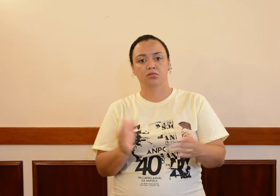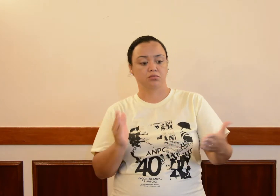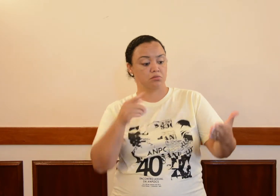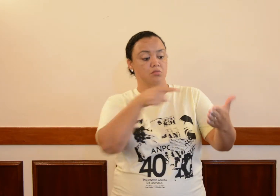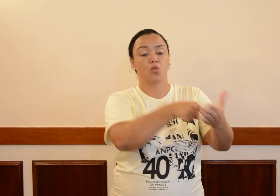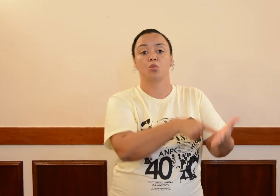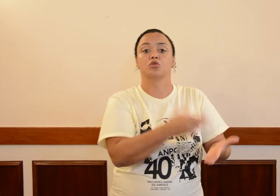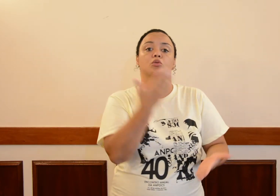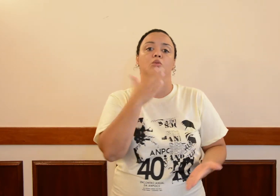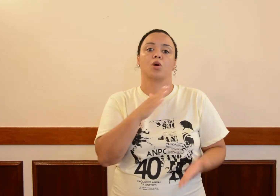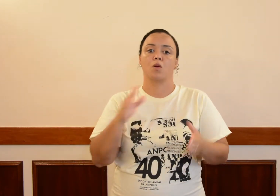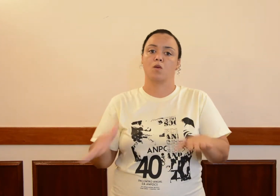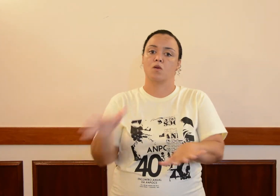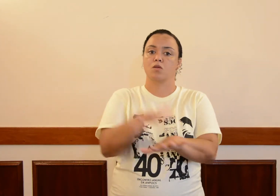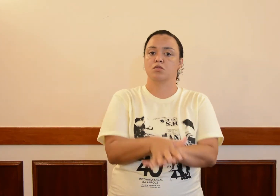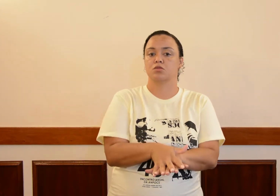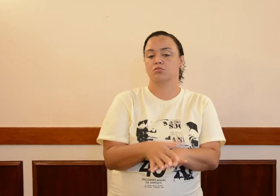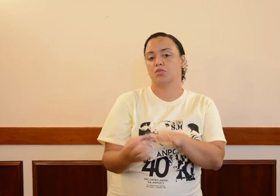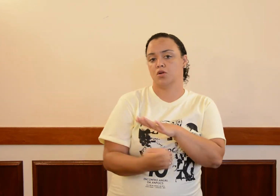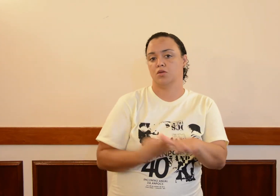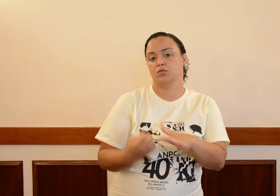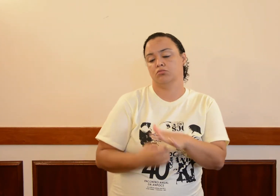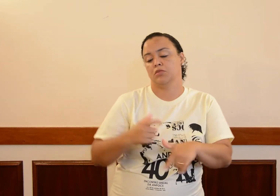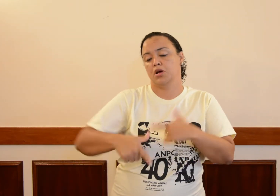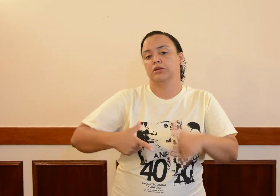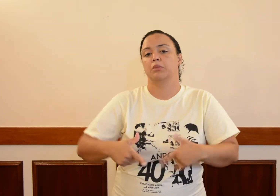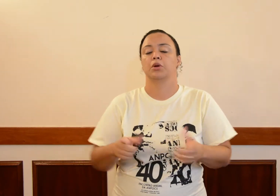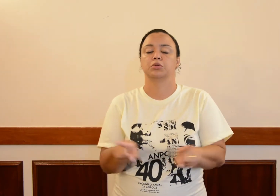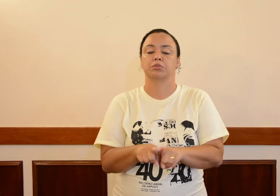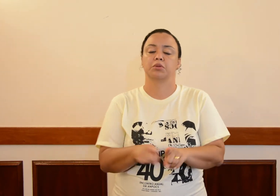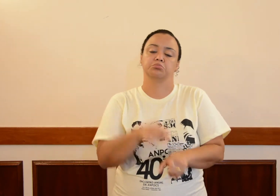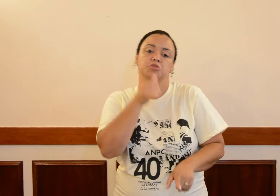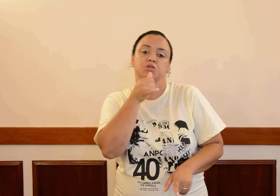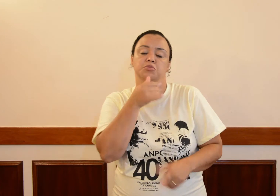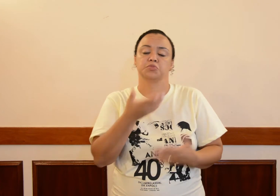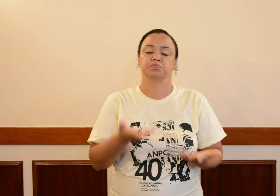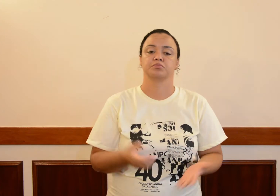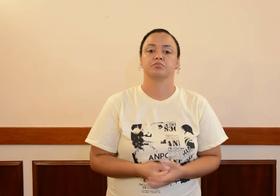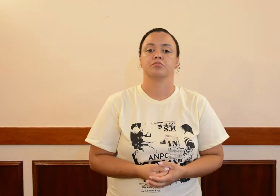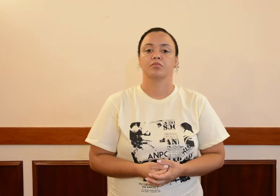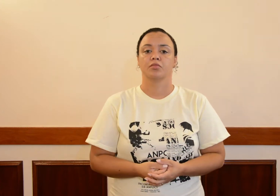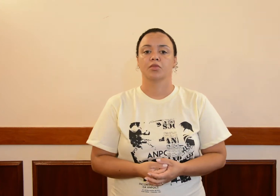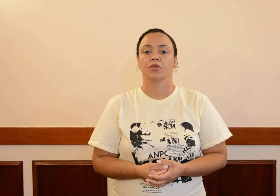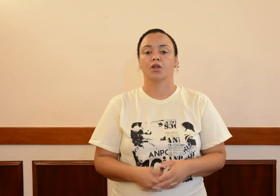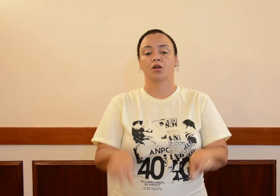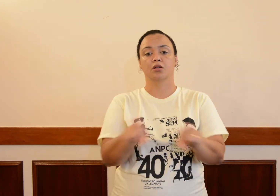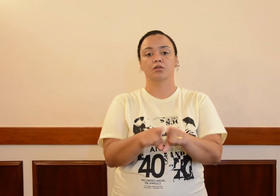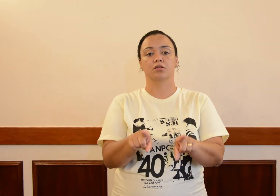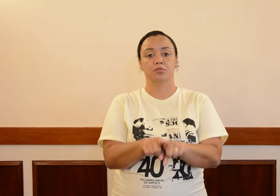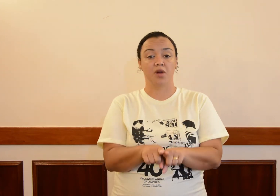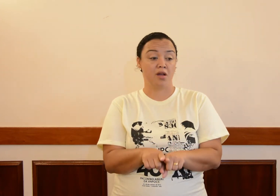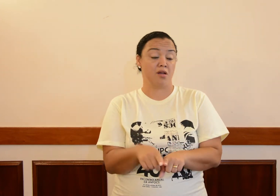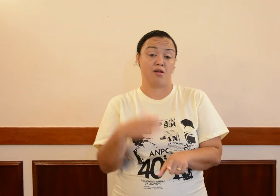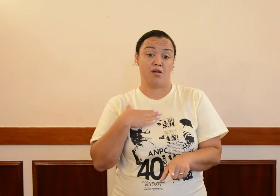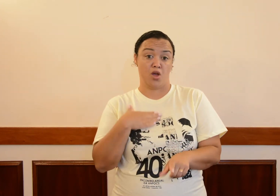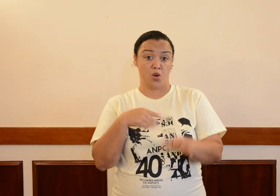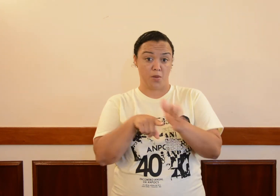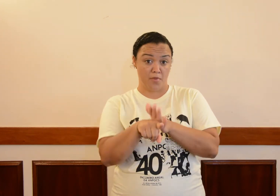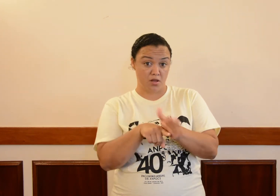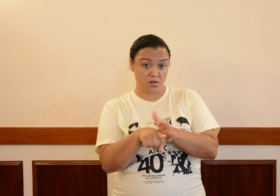inclusão dessas pessoas no mercado de trabalho, por exemplo. Essa chave analítica que proponho, das políticas públicas